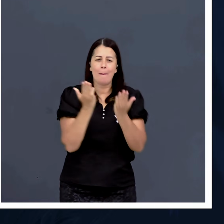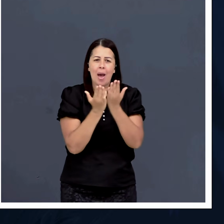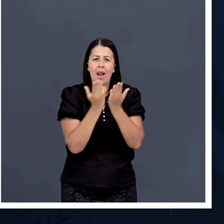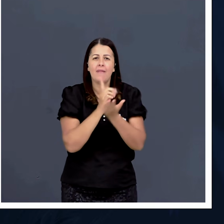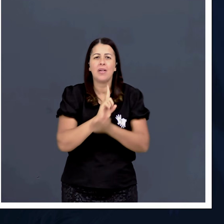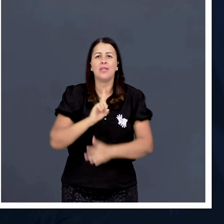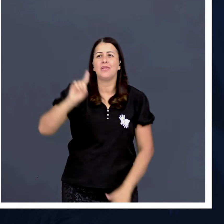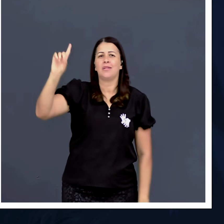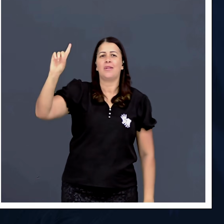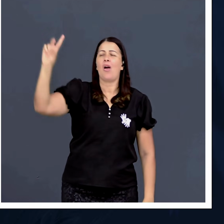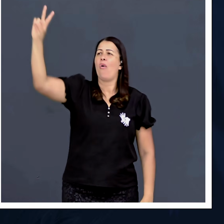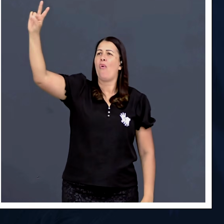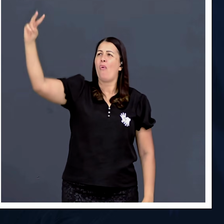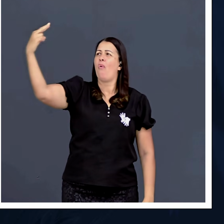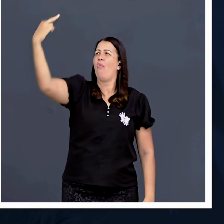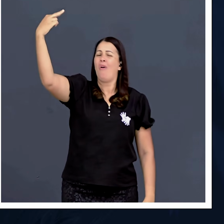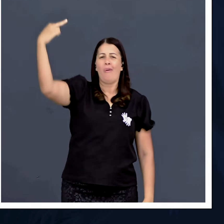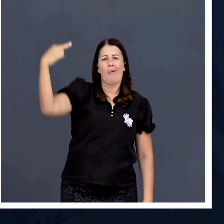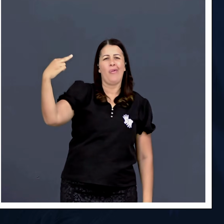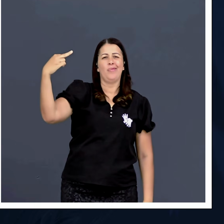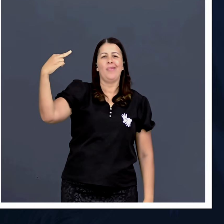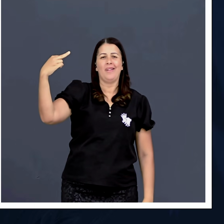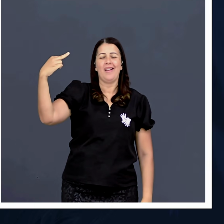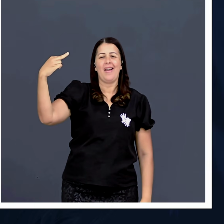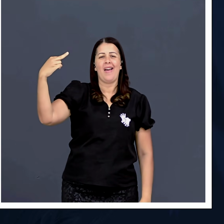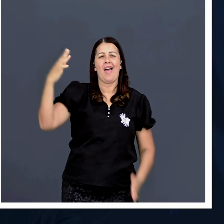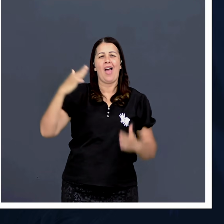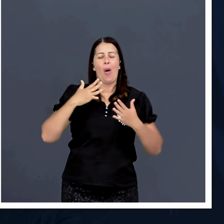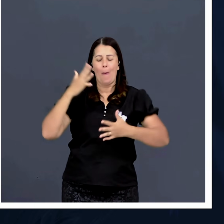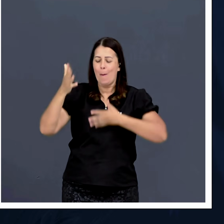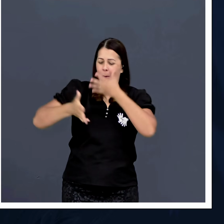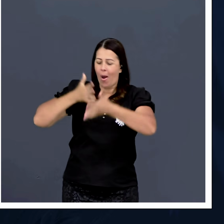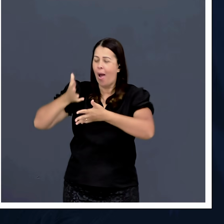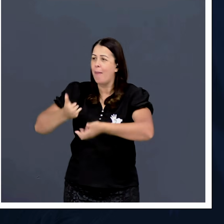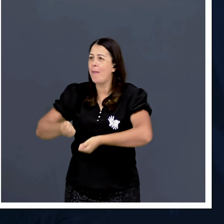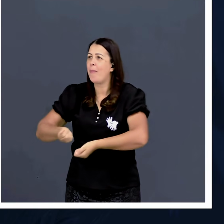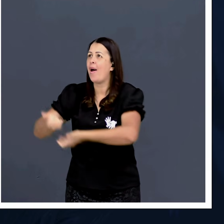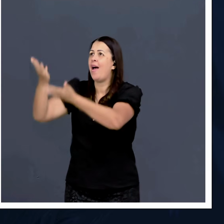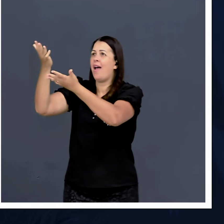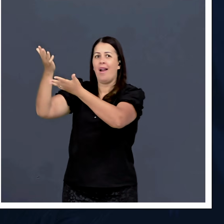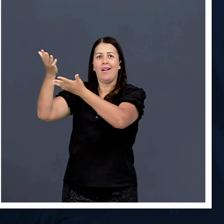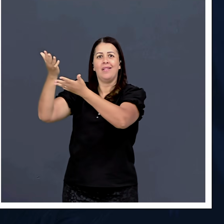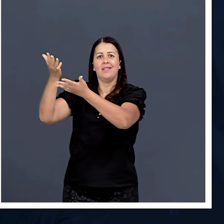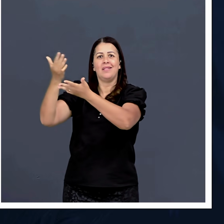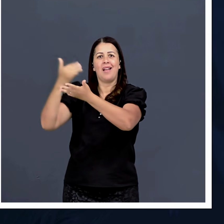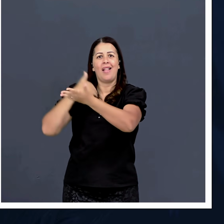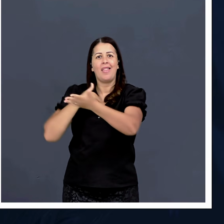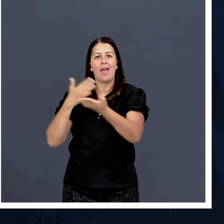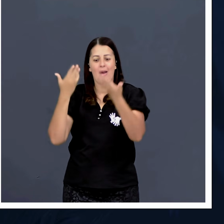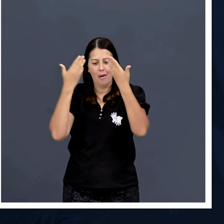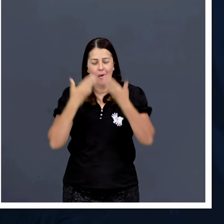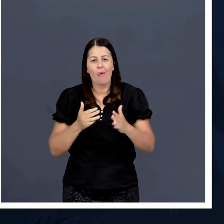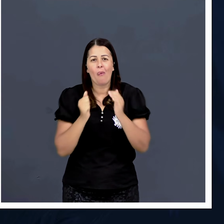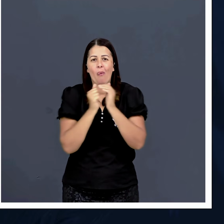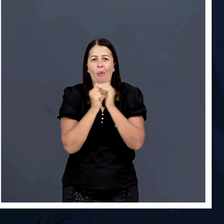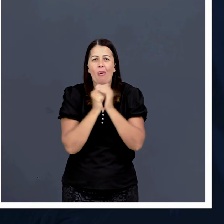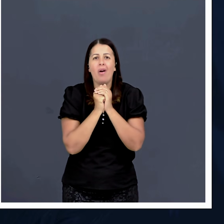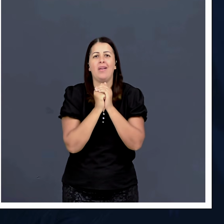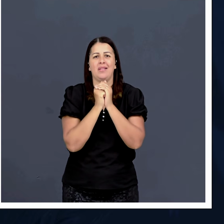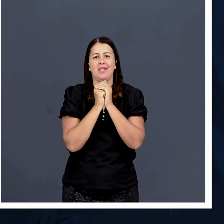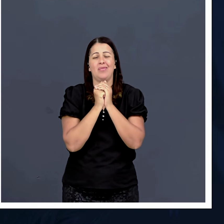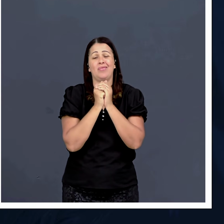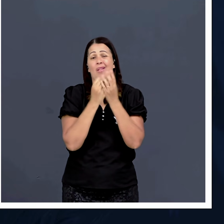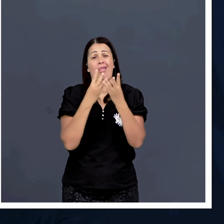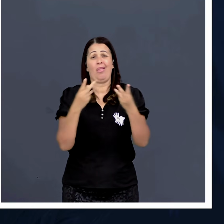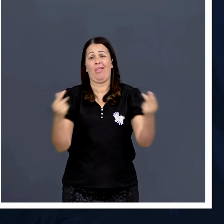um Deus que inclina os teus ouvidos para ouvir o nosso clamor, até a minha oração diária será